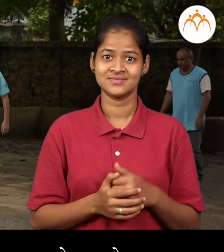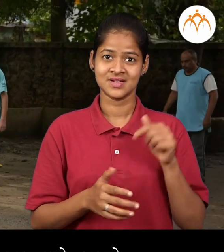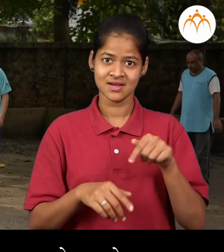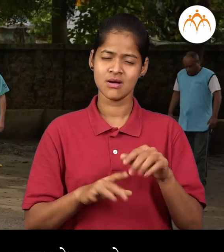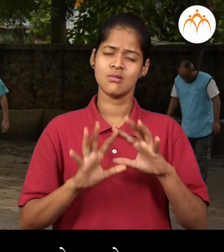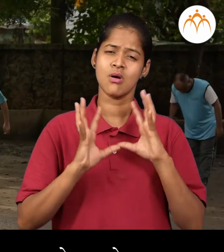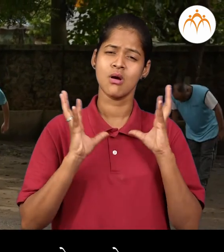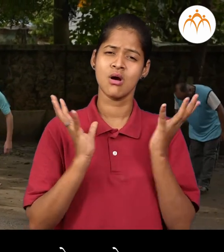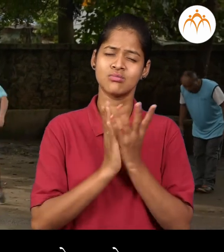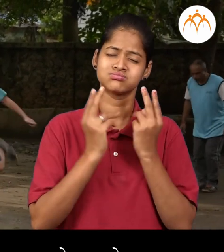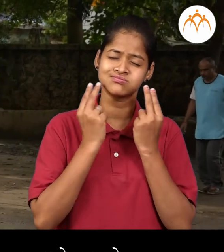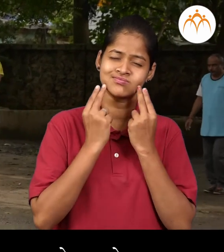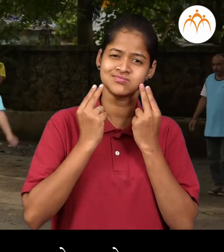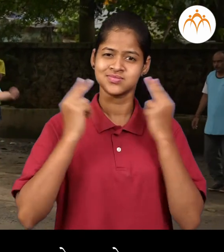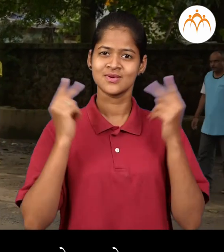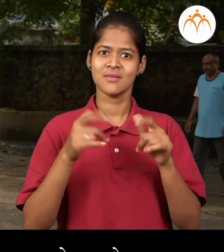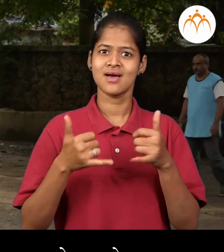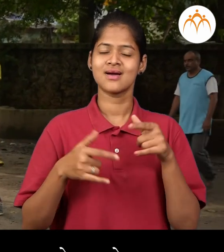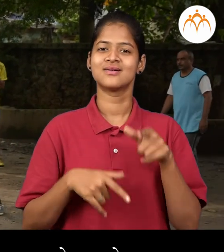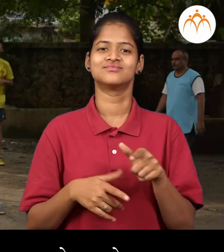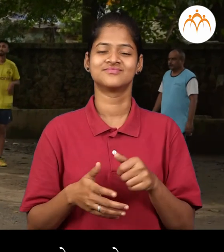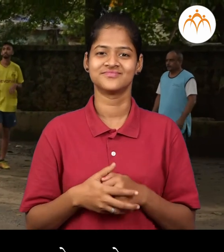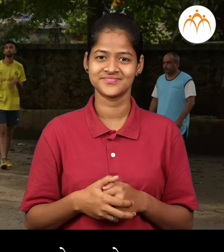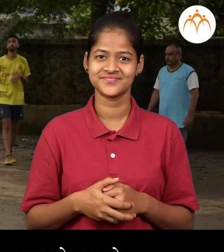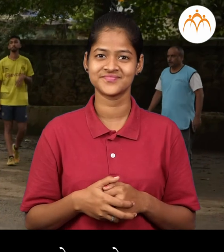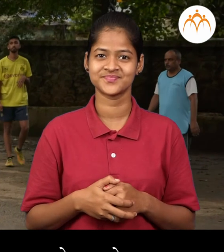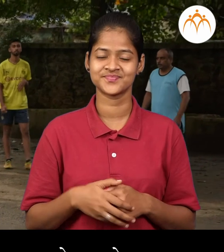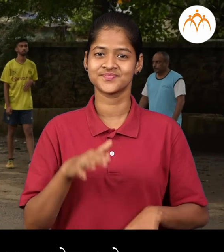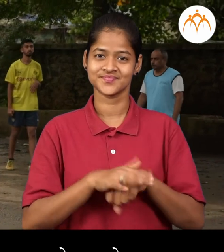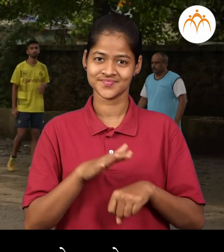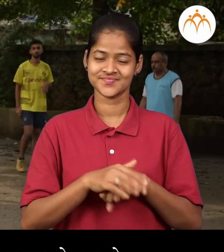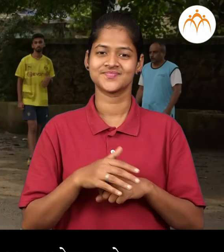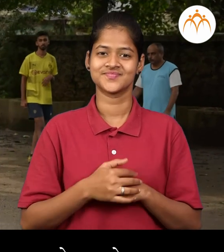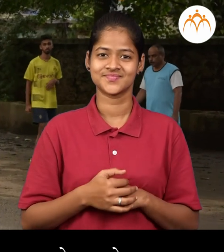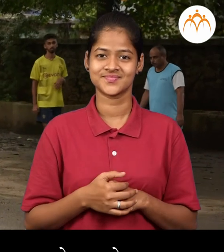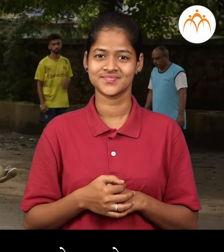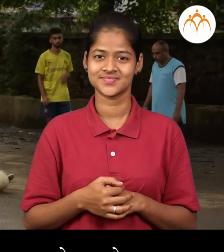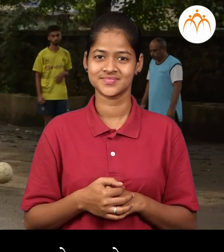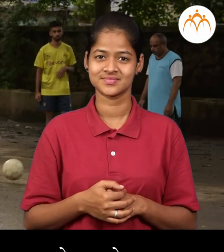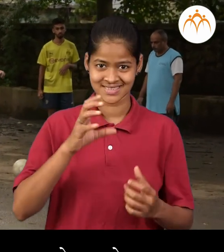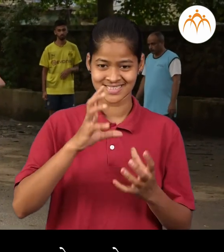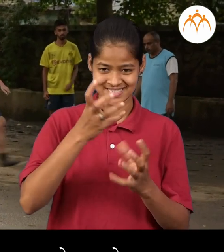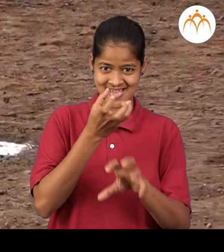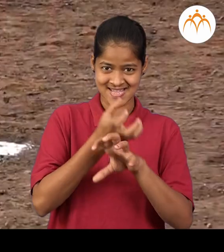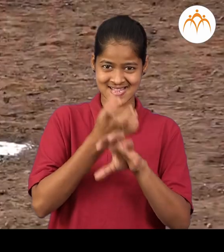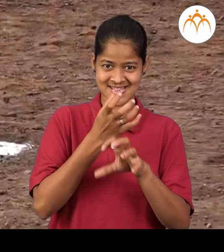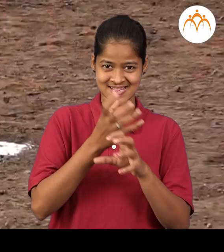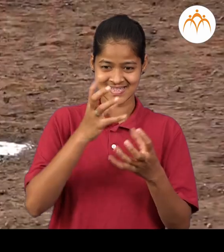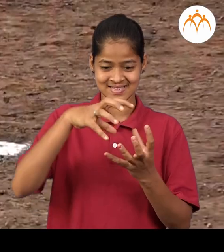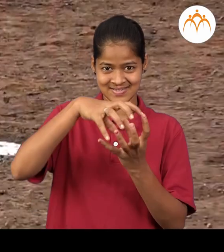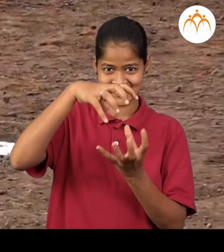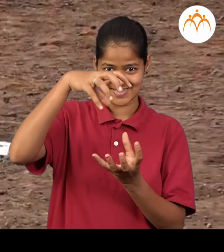फुटबॉल हार जगत लोकप्रिय पसार खेड़ा न